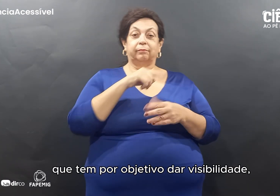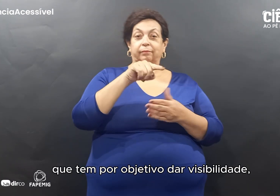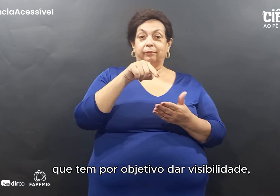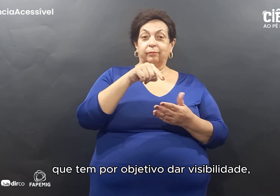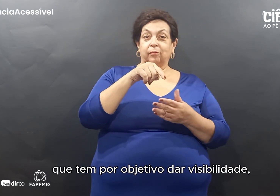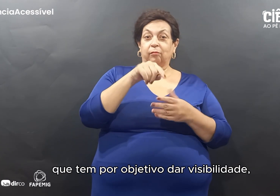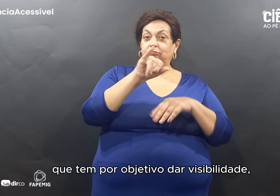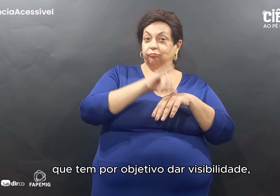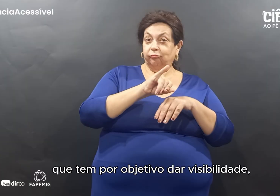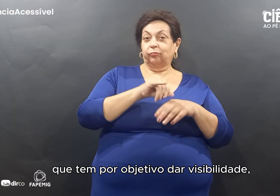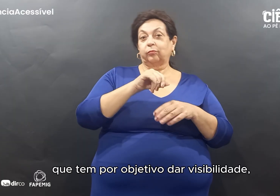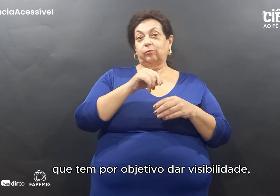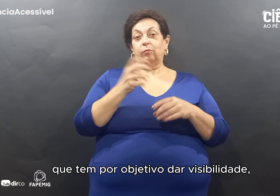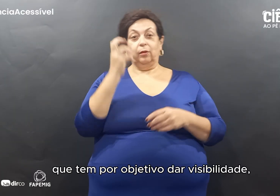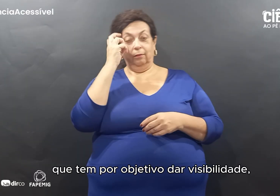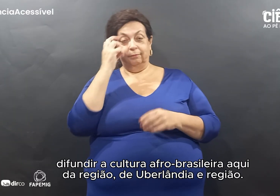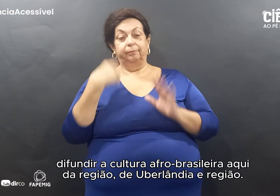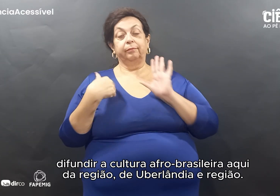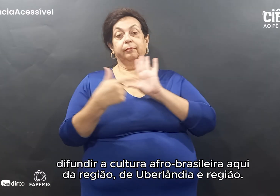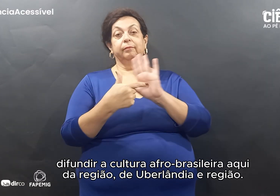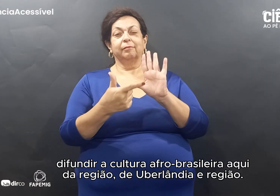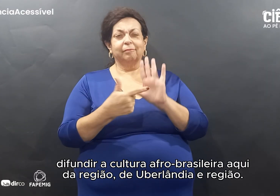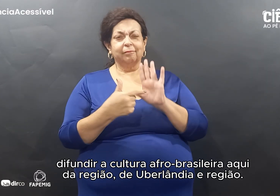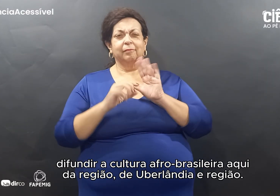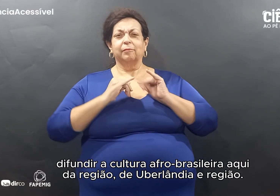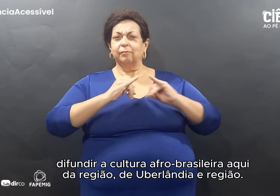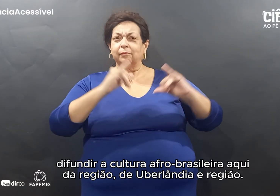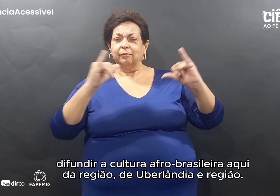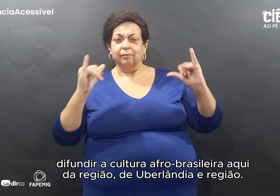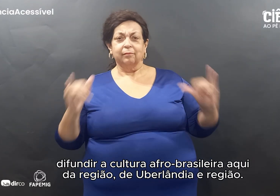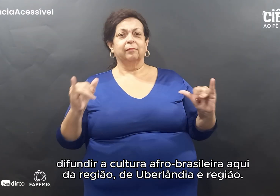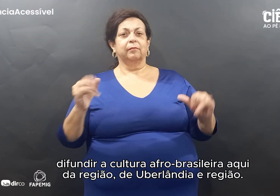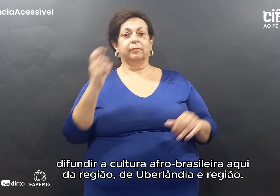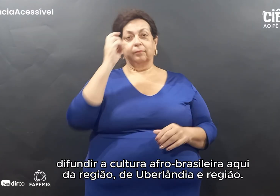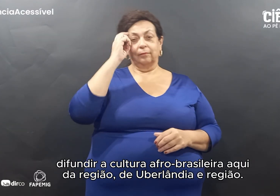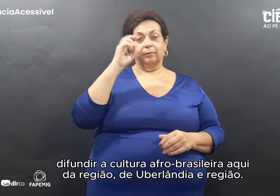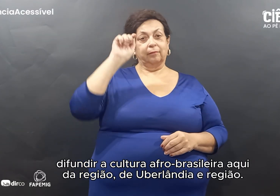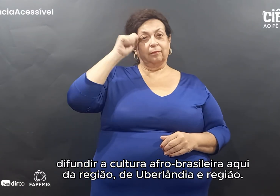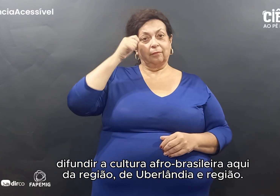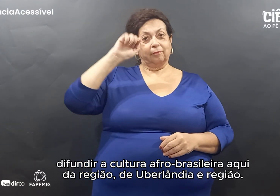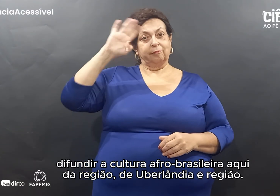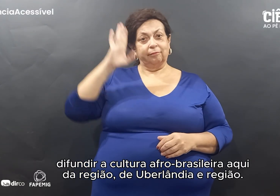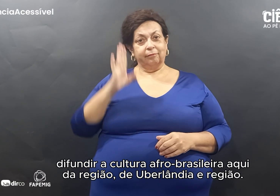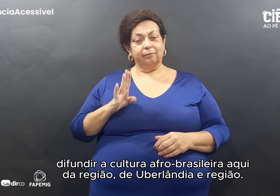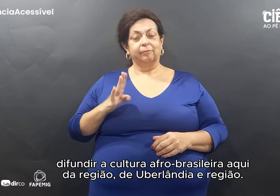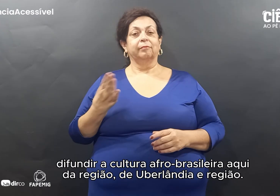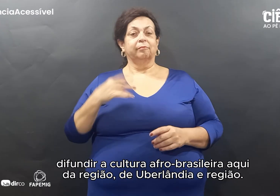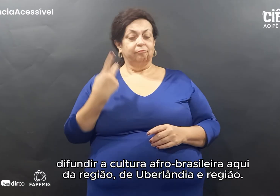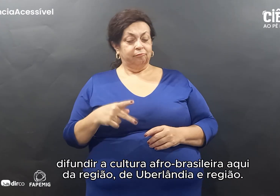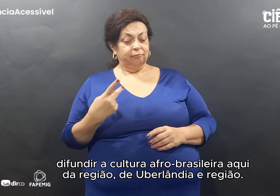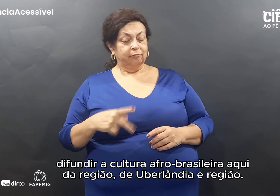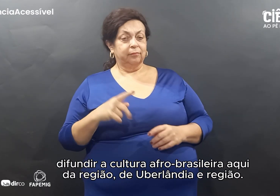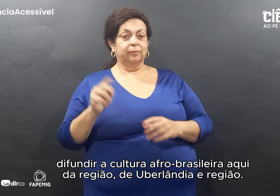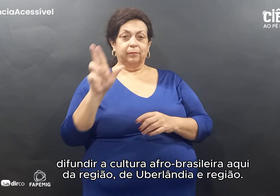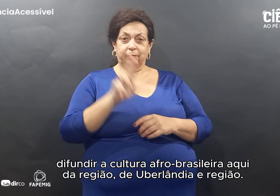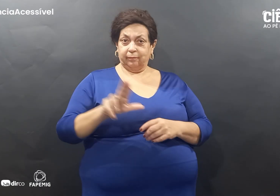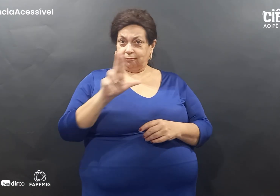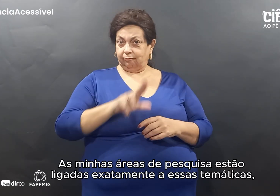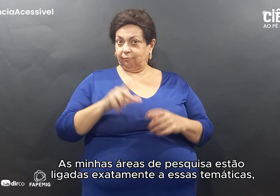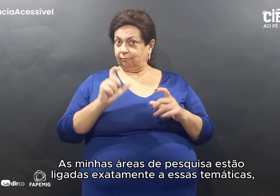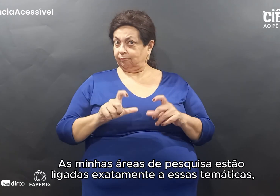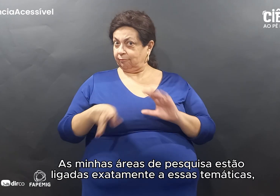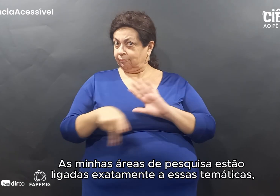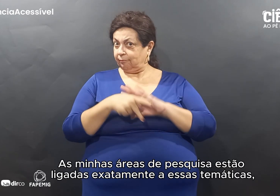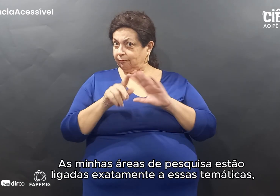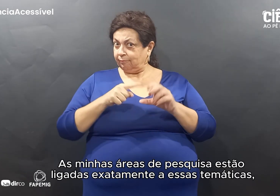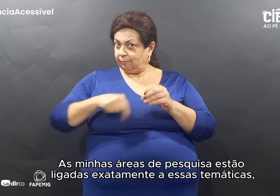por objetivo dar visibilidade, difundir a cultura afro-brasileira aqui da região, né? De Uberlândia e região.